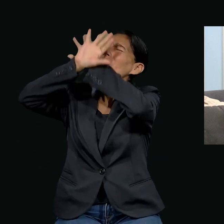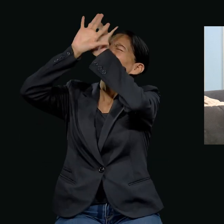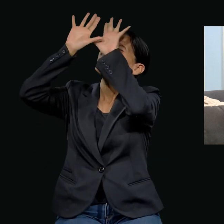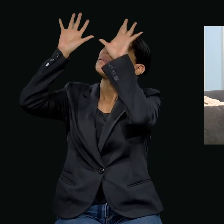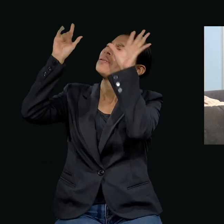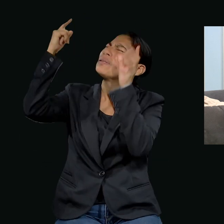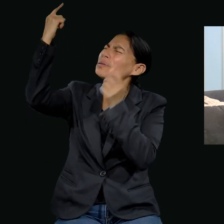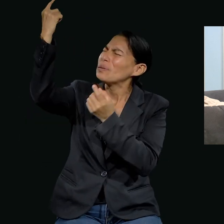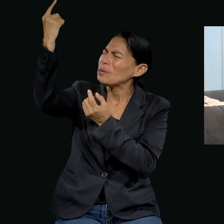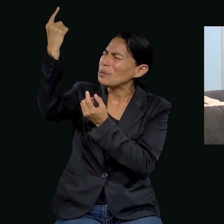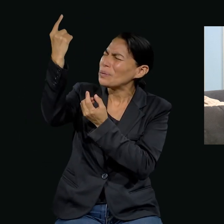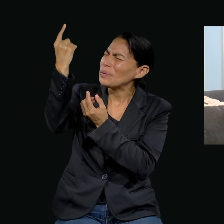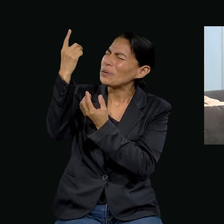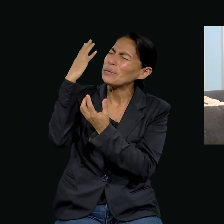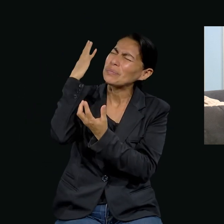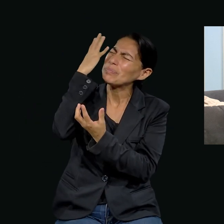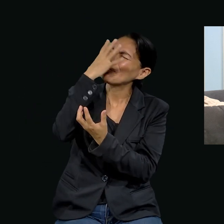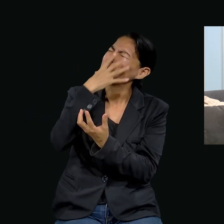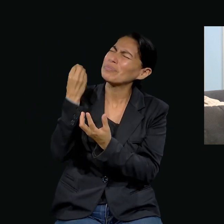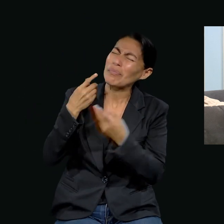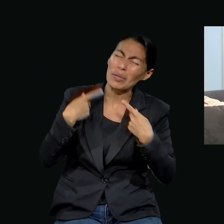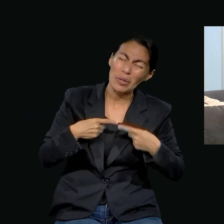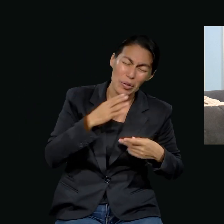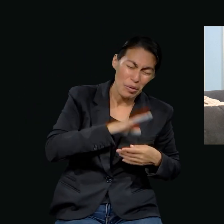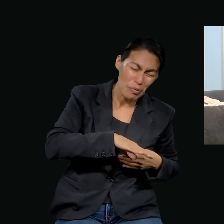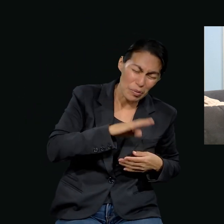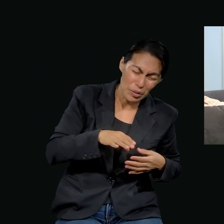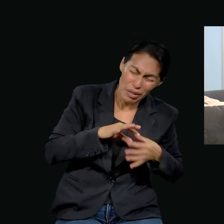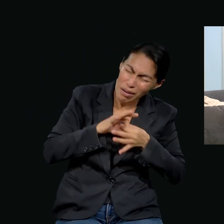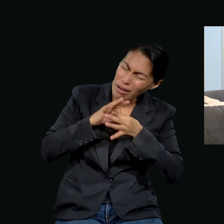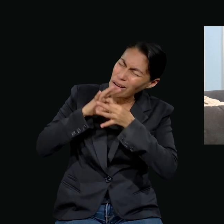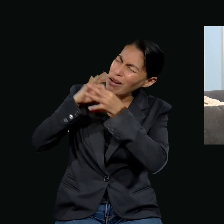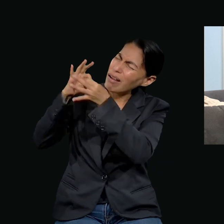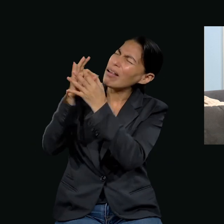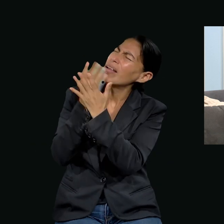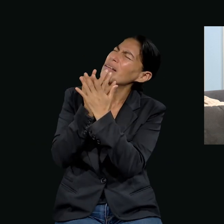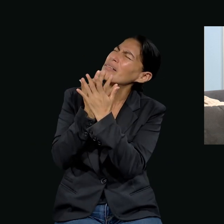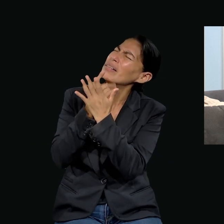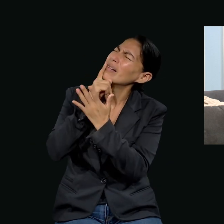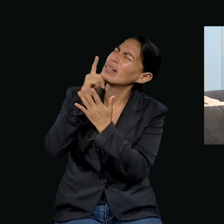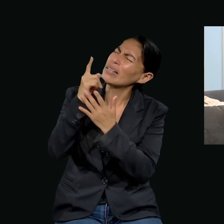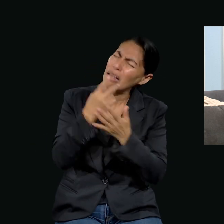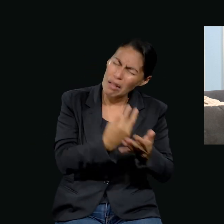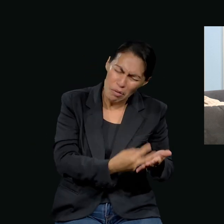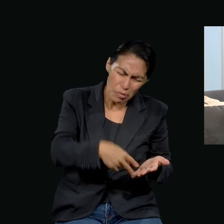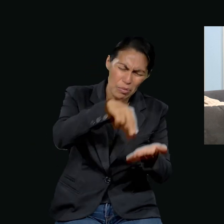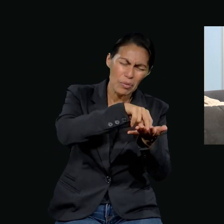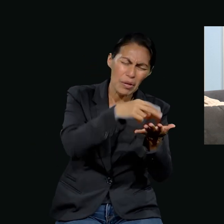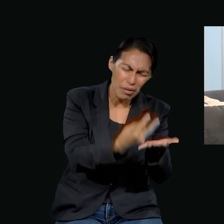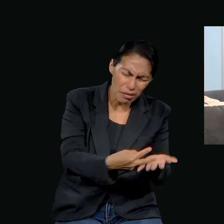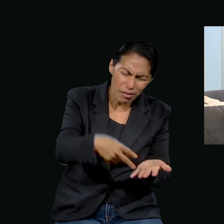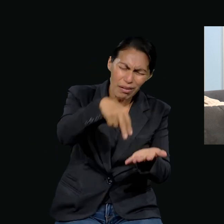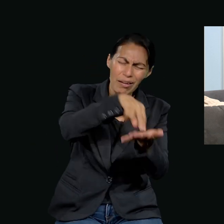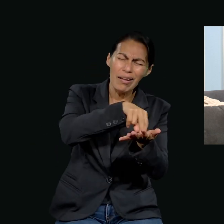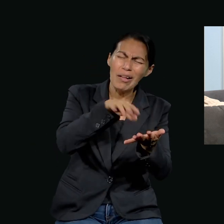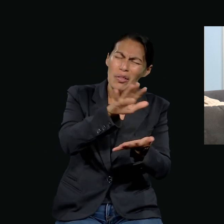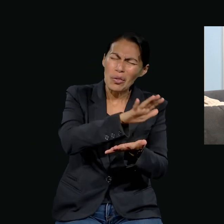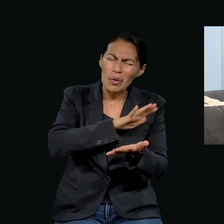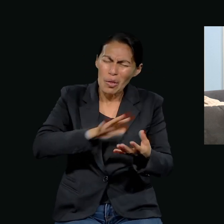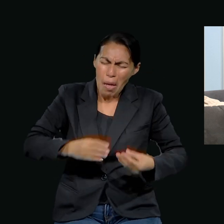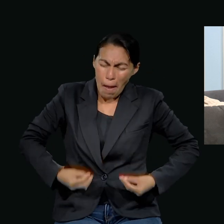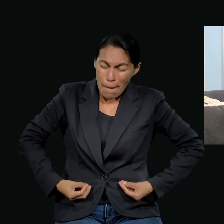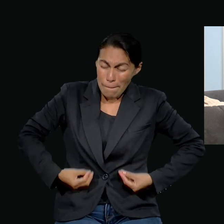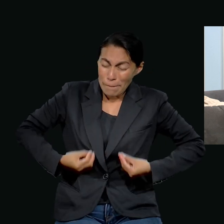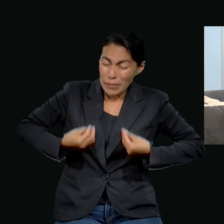En ti Que murieron En la bendita esperanza Y los que Estemos vivos Si nos toca vivir O muertos Si nos